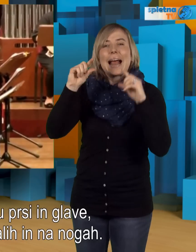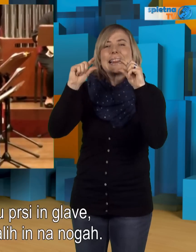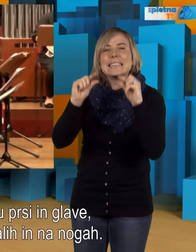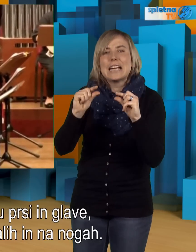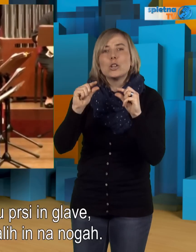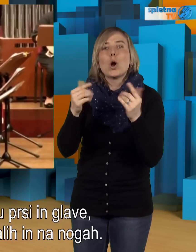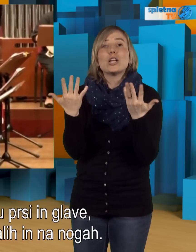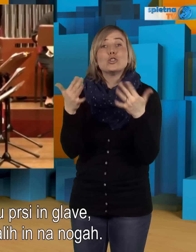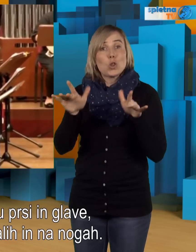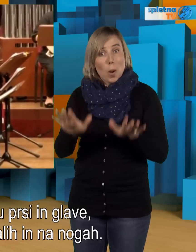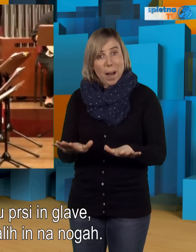ob stopalih in na nogah.